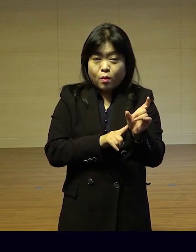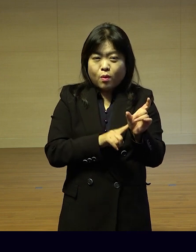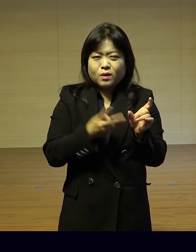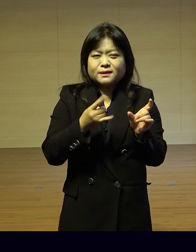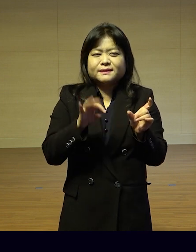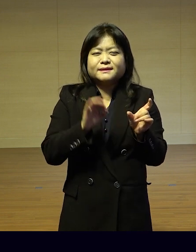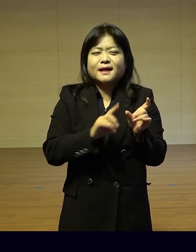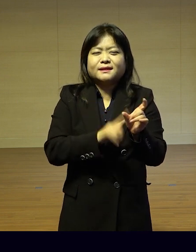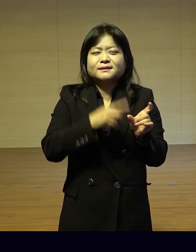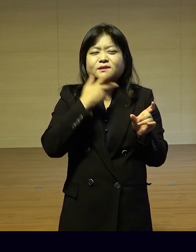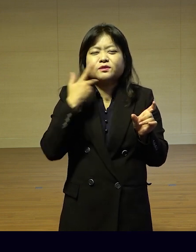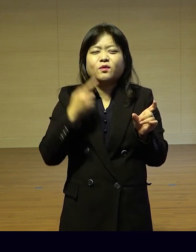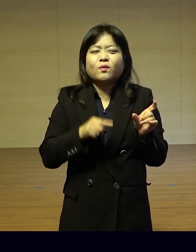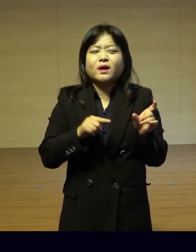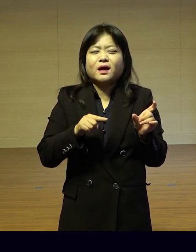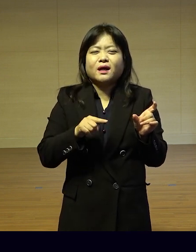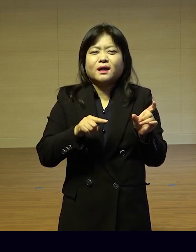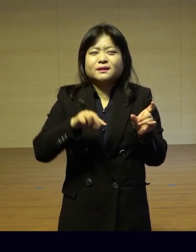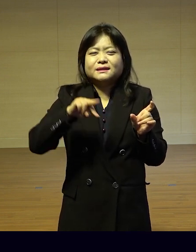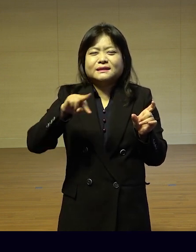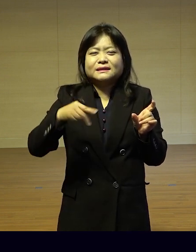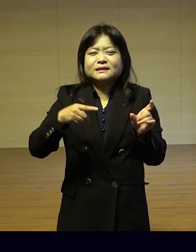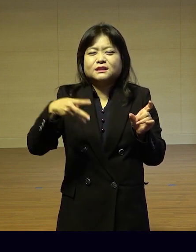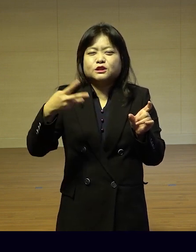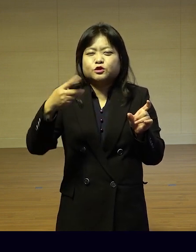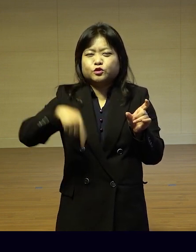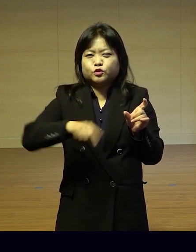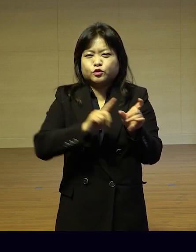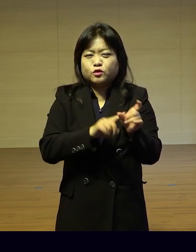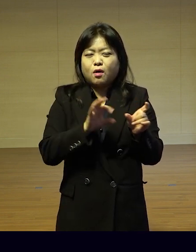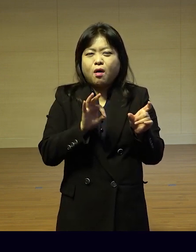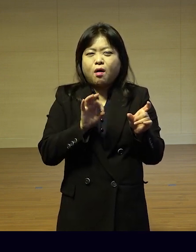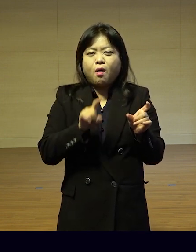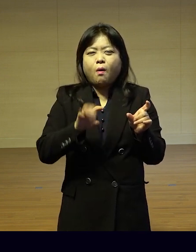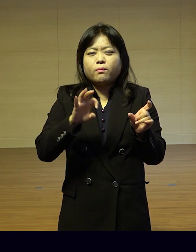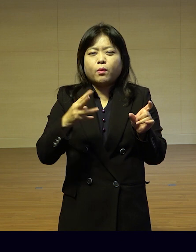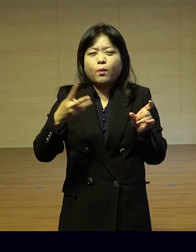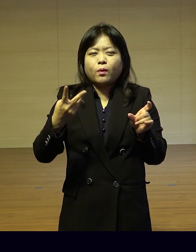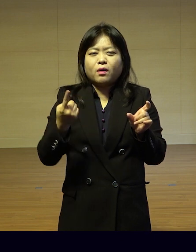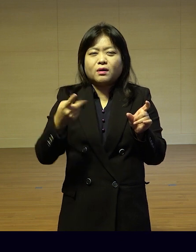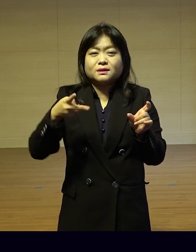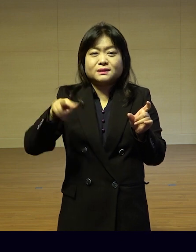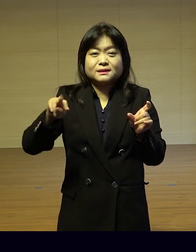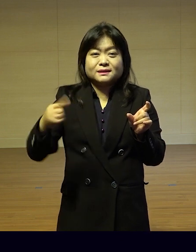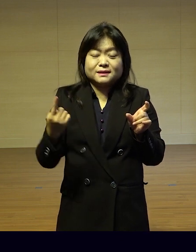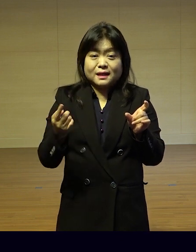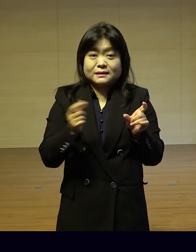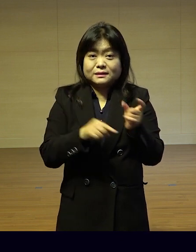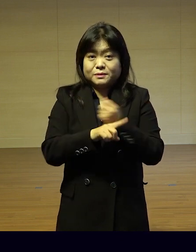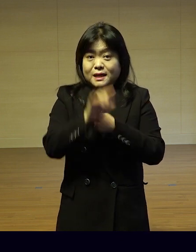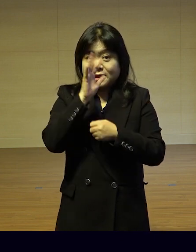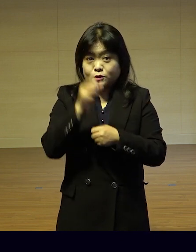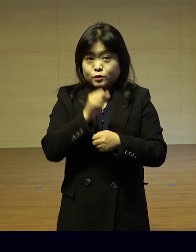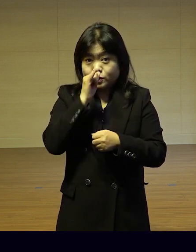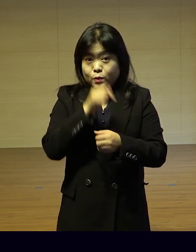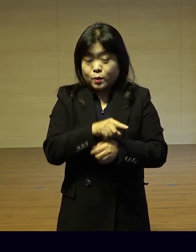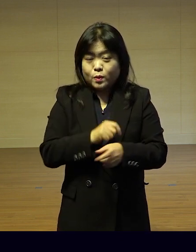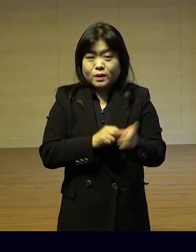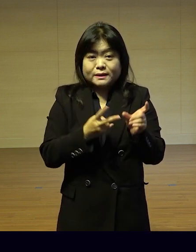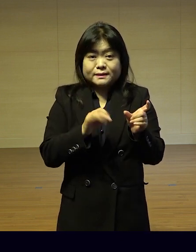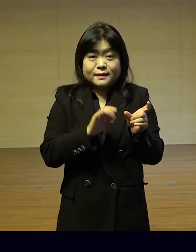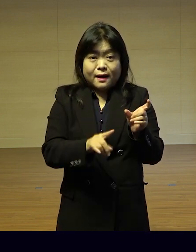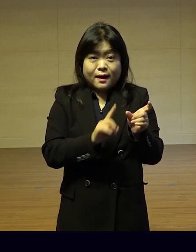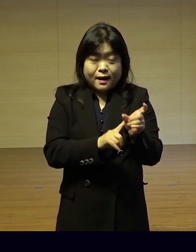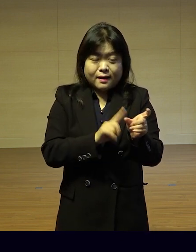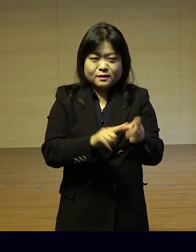디아는 대체로 영어의 through라고 하는 의미, 그 다음에 across라고 하는 대표적인 의미를 갖고 있고요. 그러니까